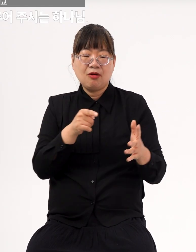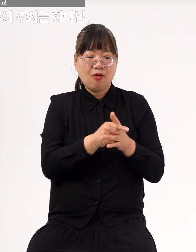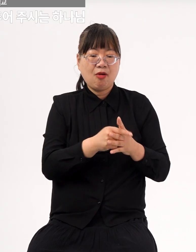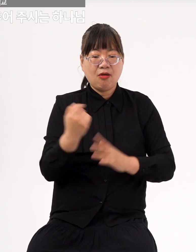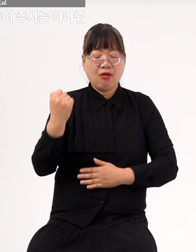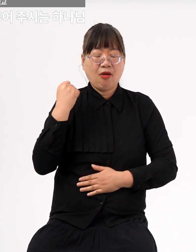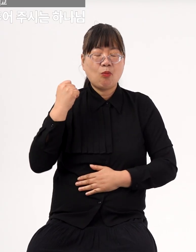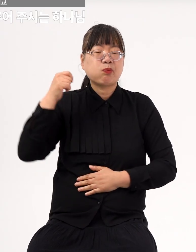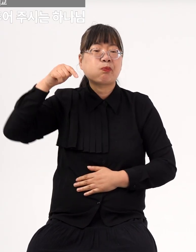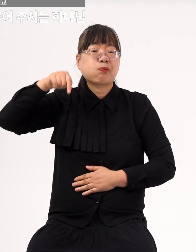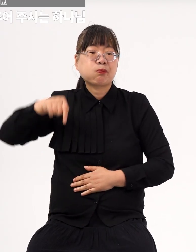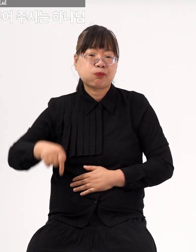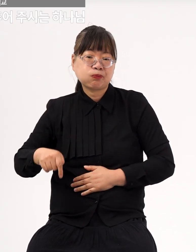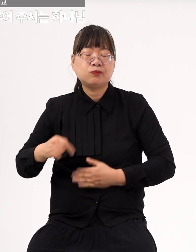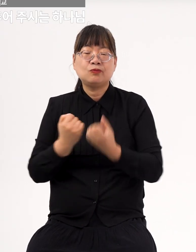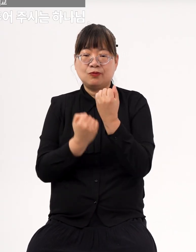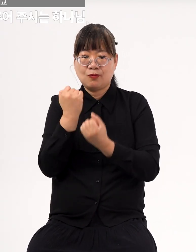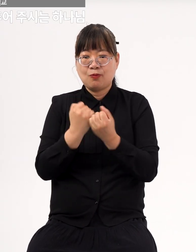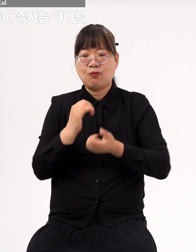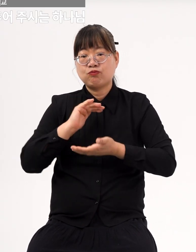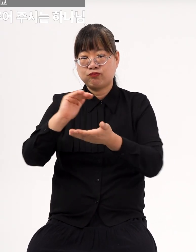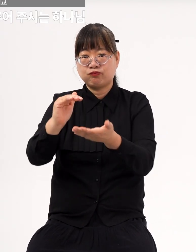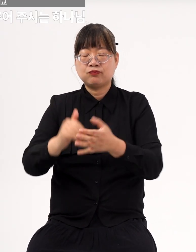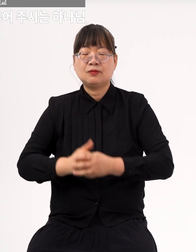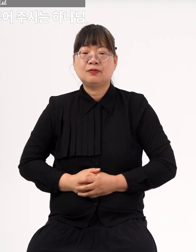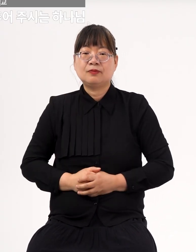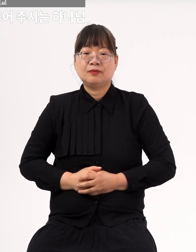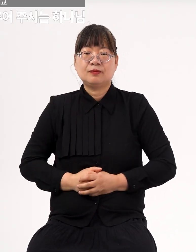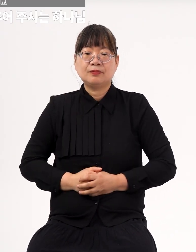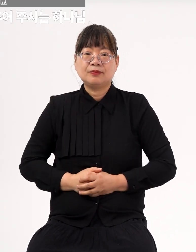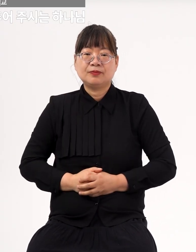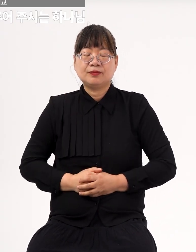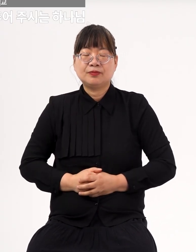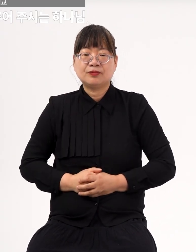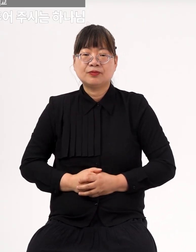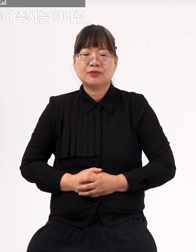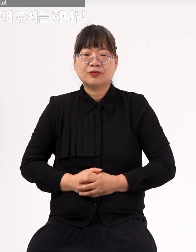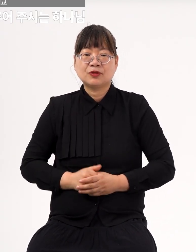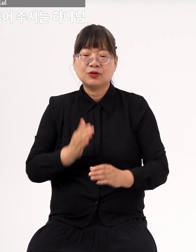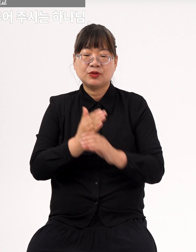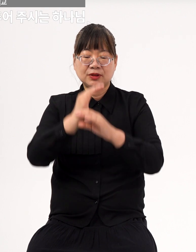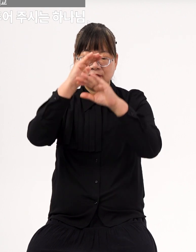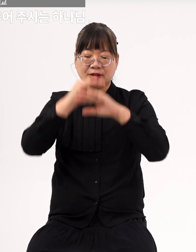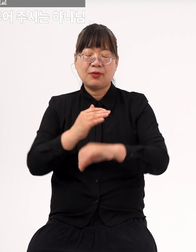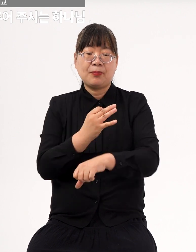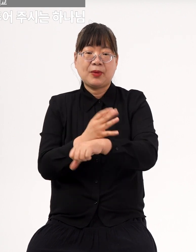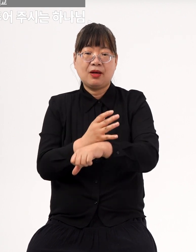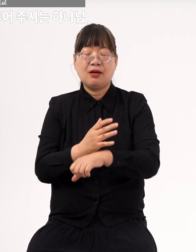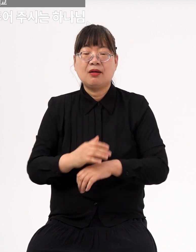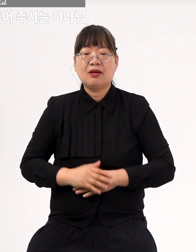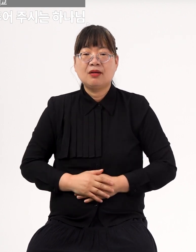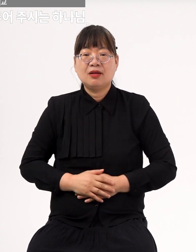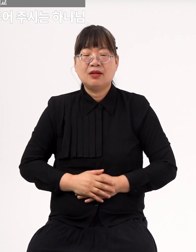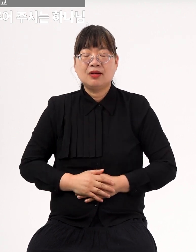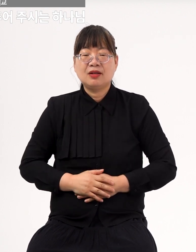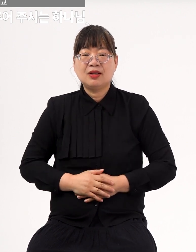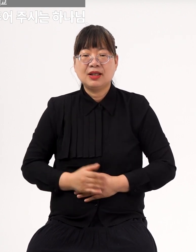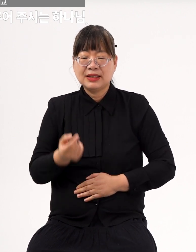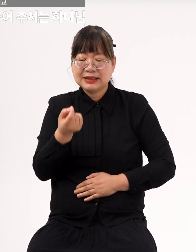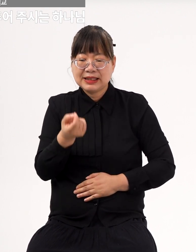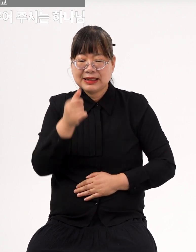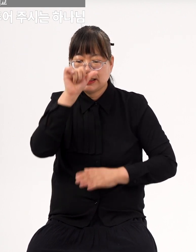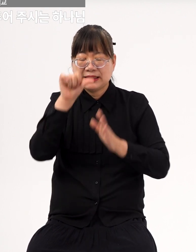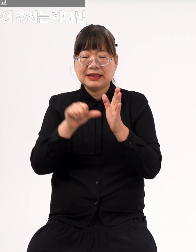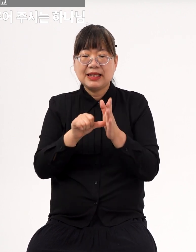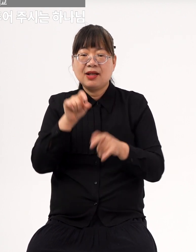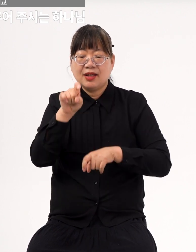통찰력이 깊은 설명을 하더라고요. 그런데 요지는 간단합니다. 우리는 작은